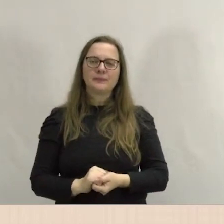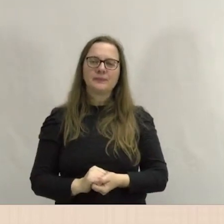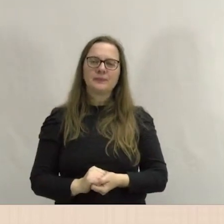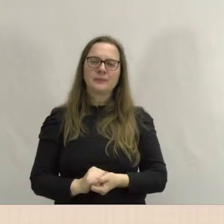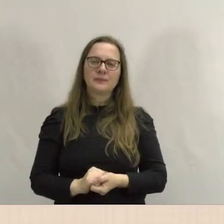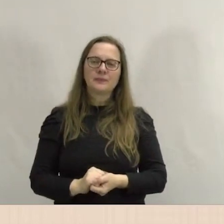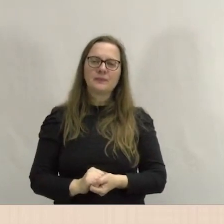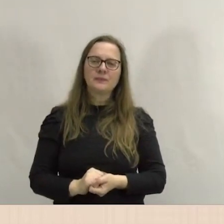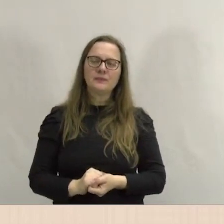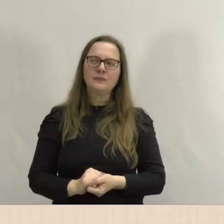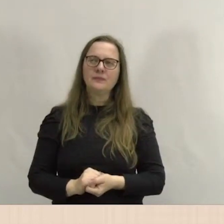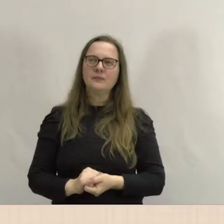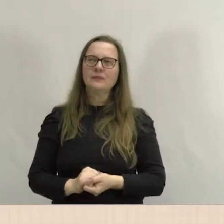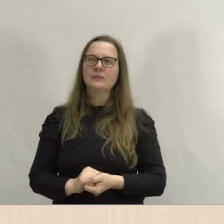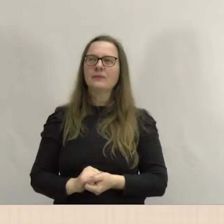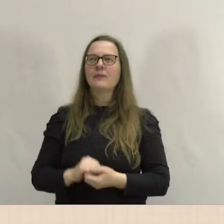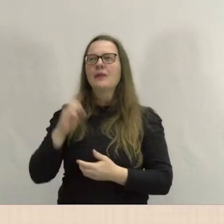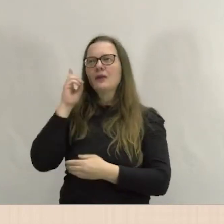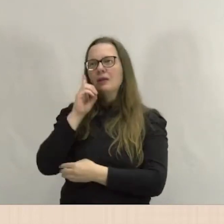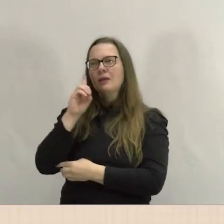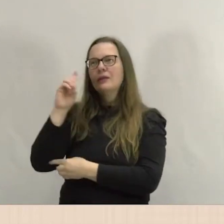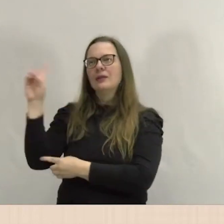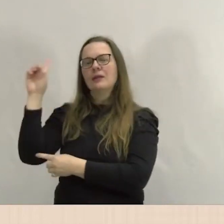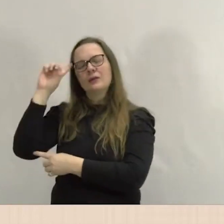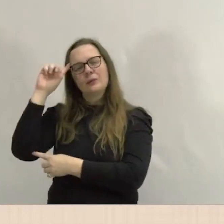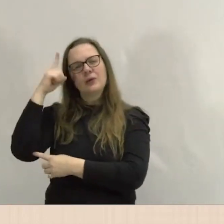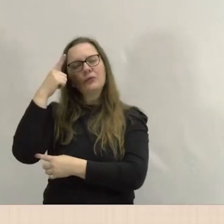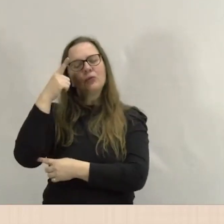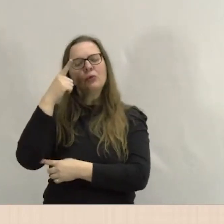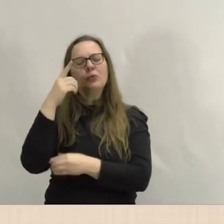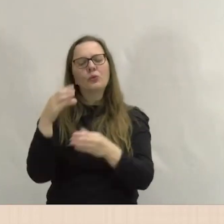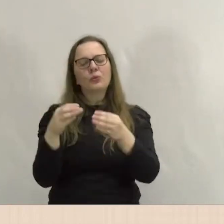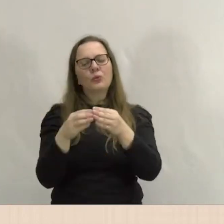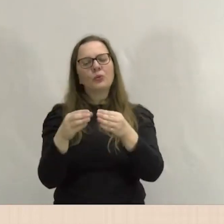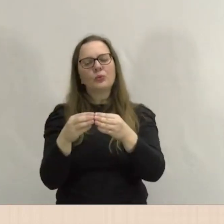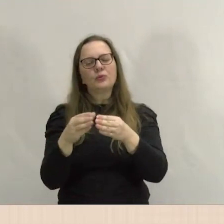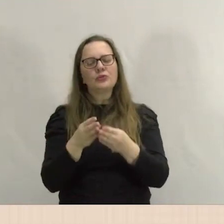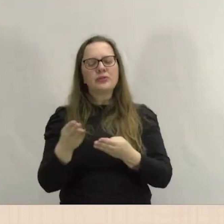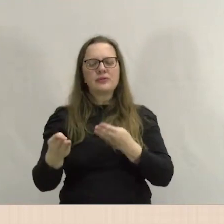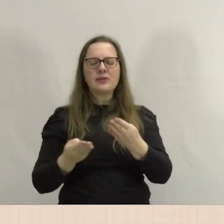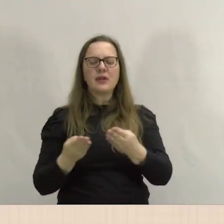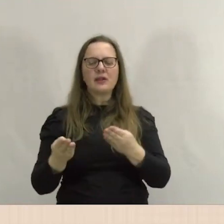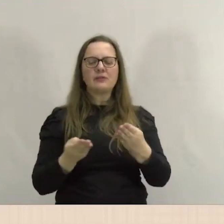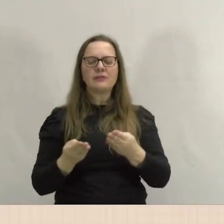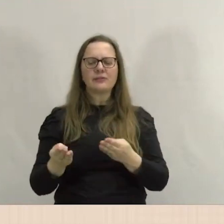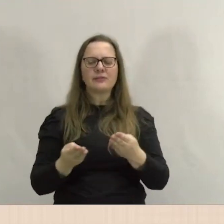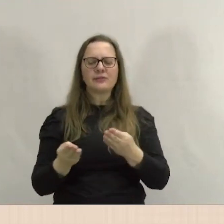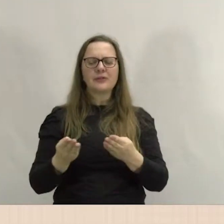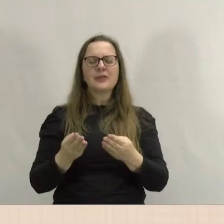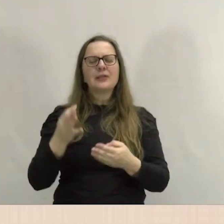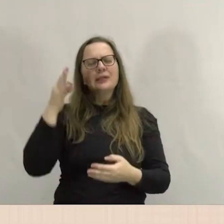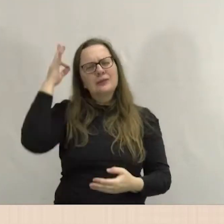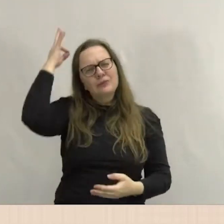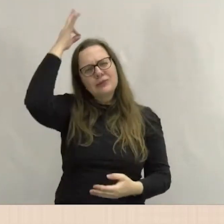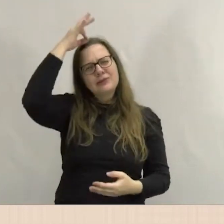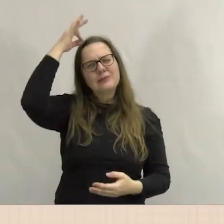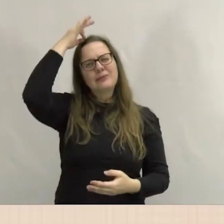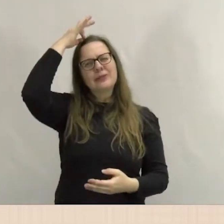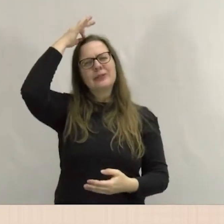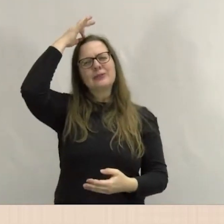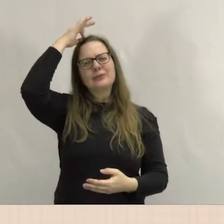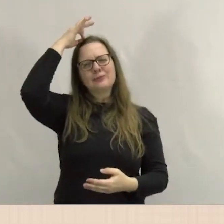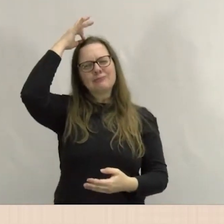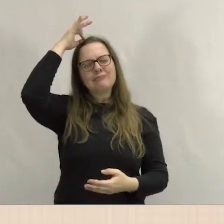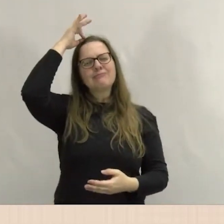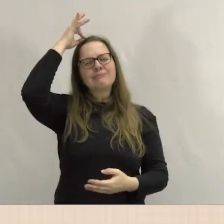é? O Senhor, irmão Dom, teve muito trabalho conosco. O Espírito teve muito trabalho conosco.